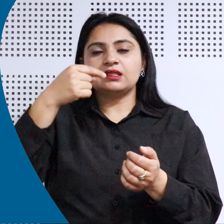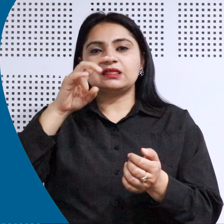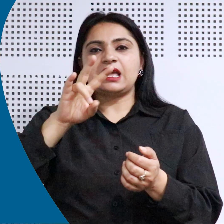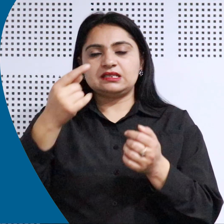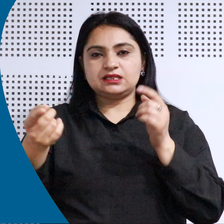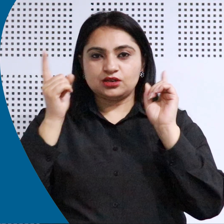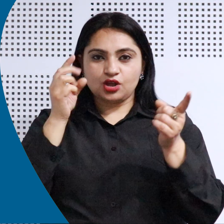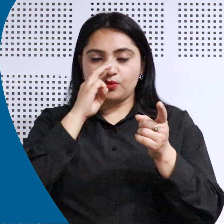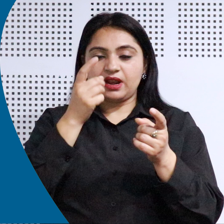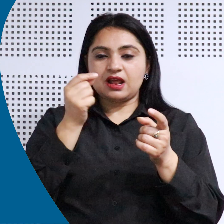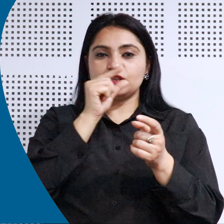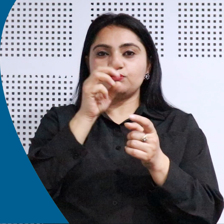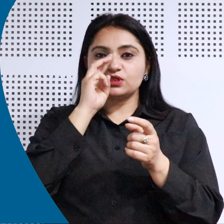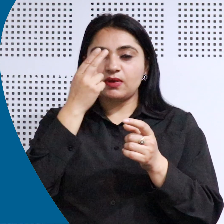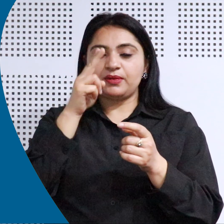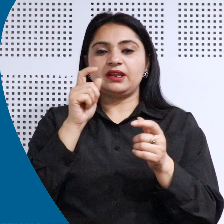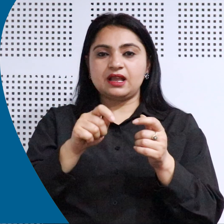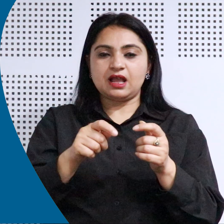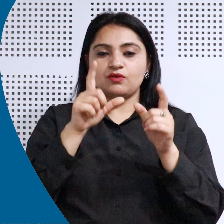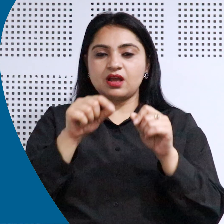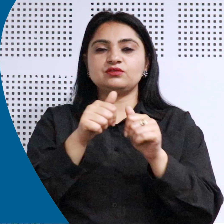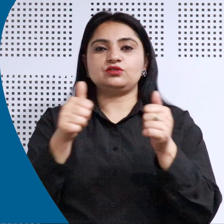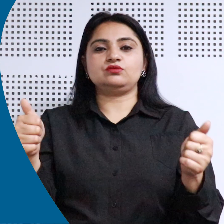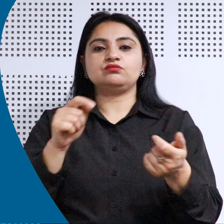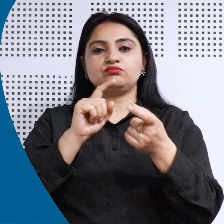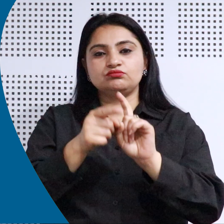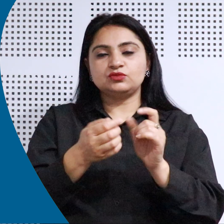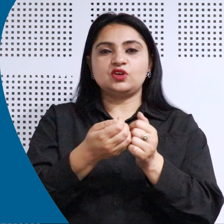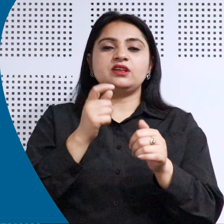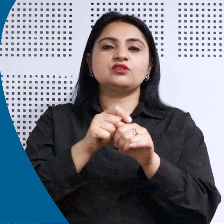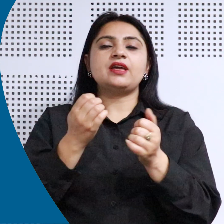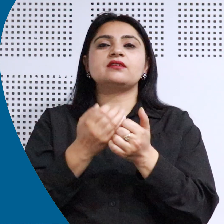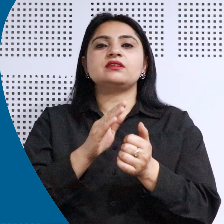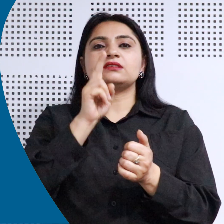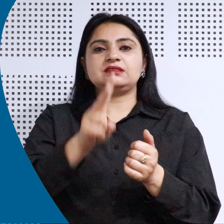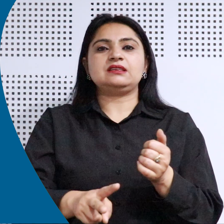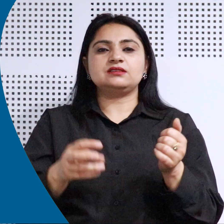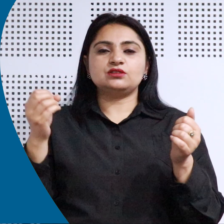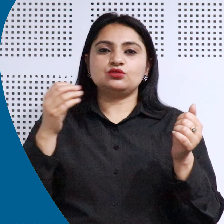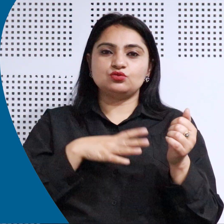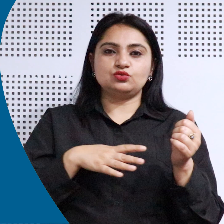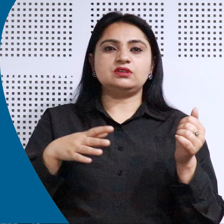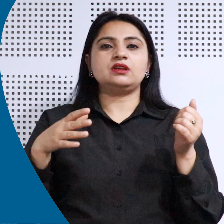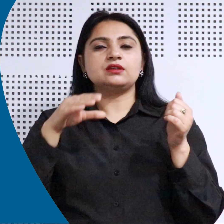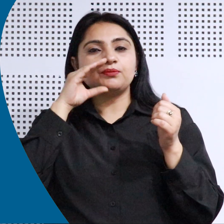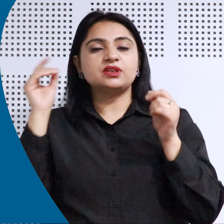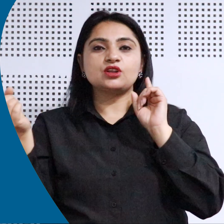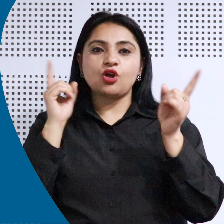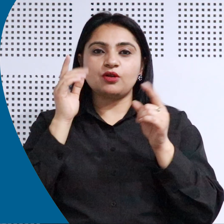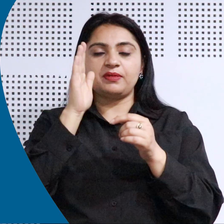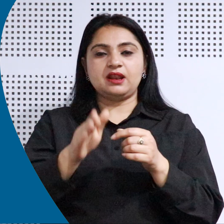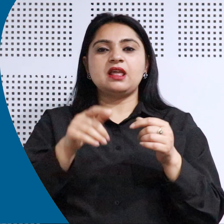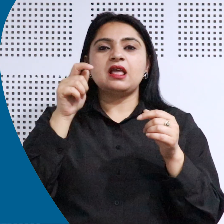विषयमा बनेका कानून आवश्यकता अनुसार संशोधन गर्ने तयारी गरेको छ। त्यस्तै सुर्खेतको वीरेन्द्रनगर नगरपालिकाले कानूनी